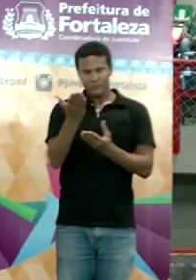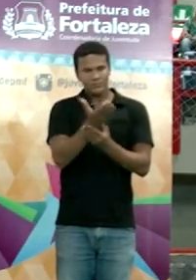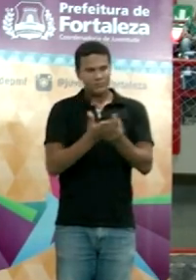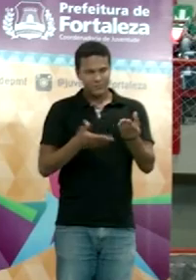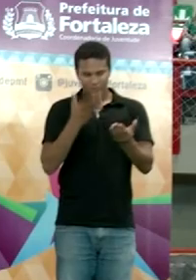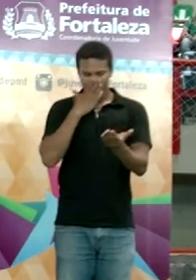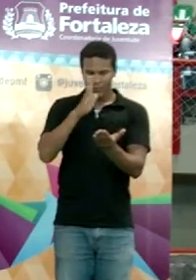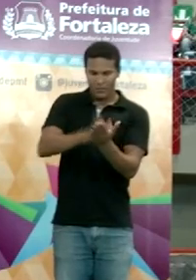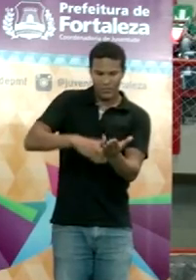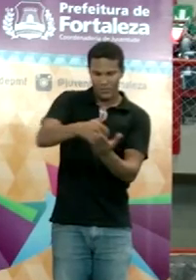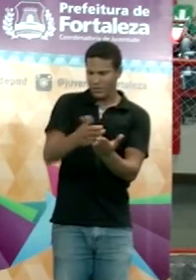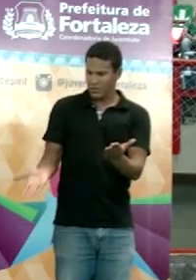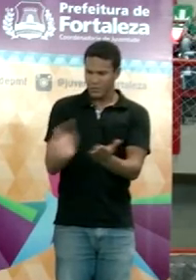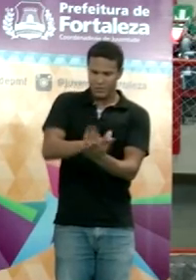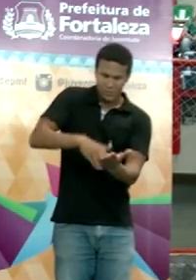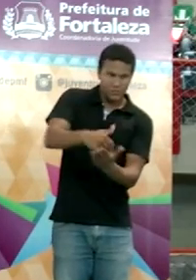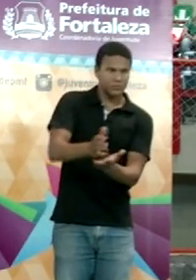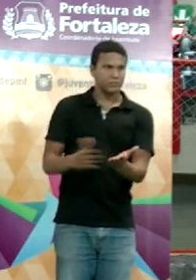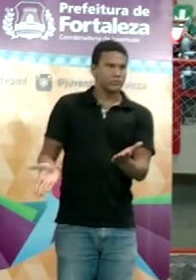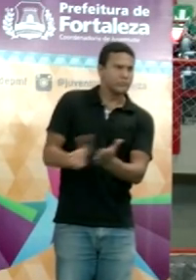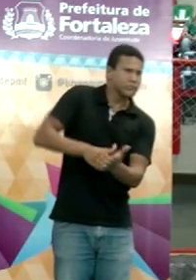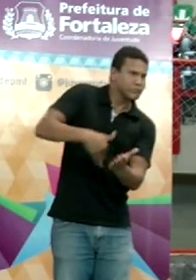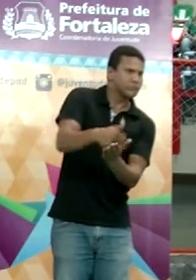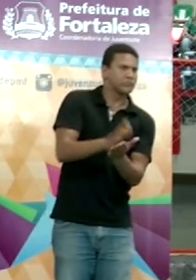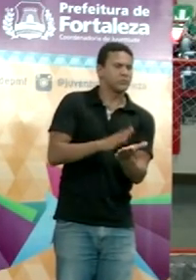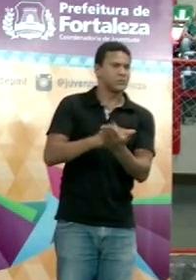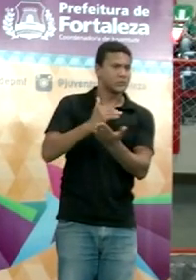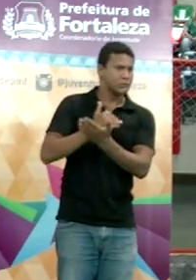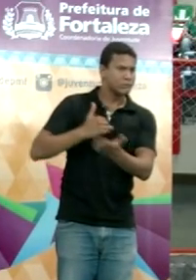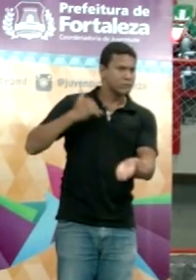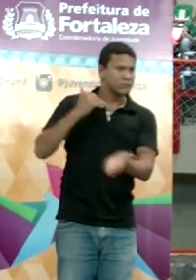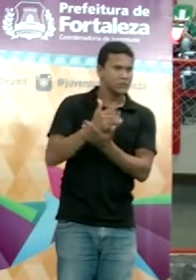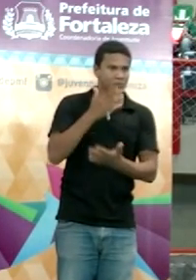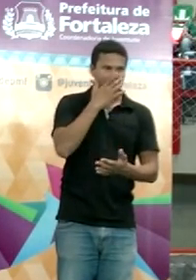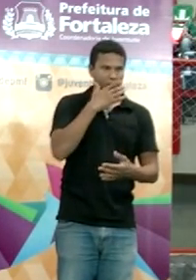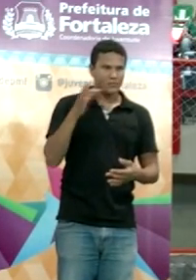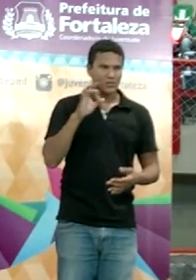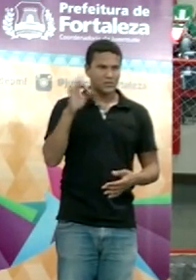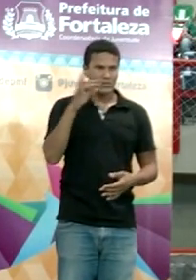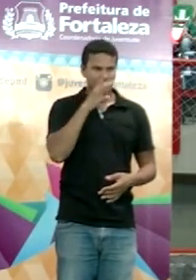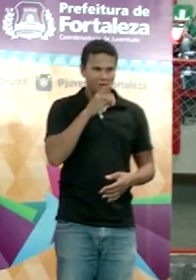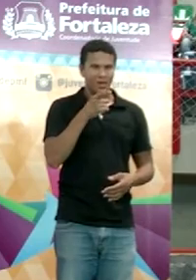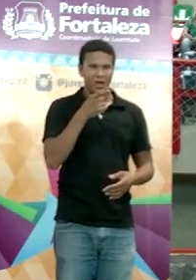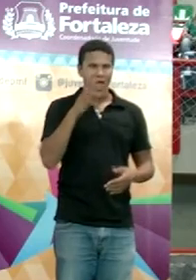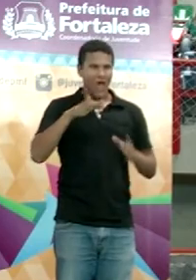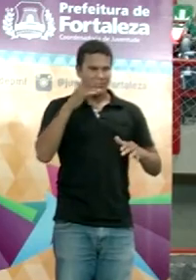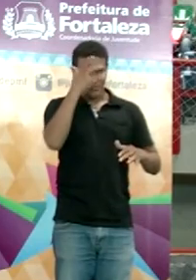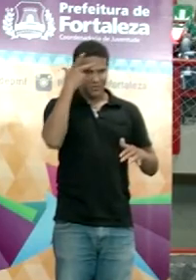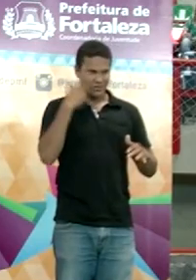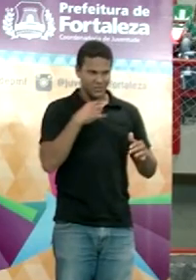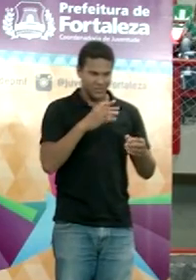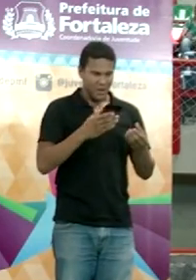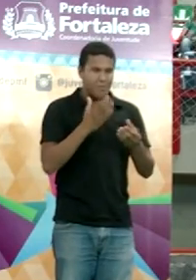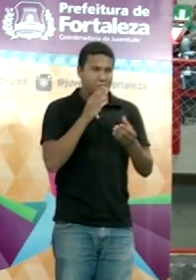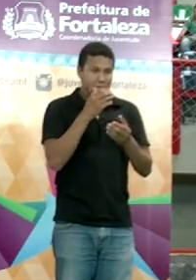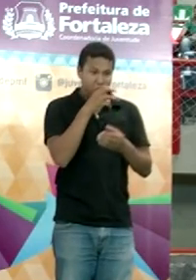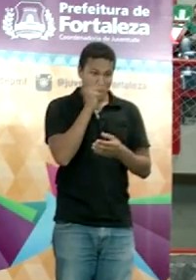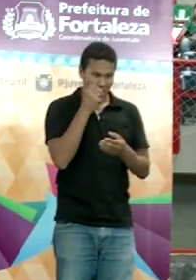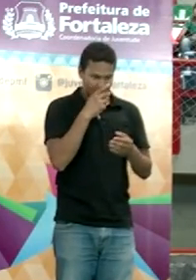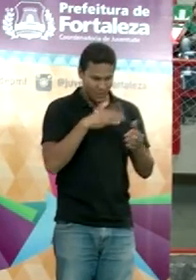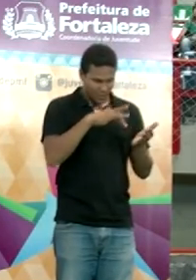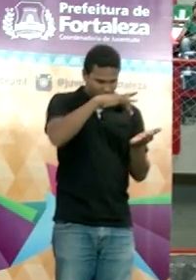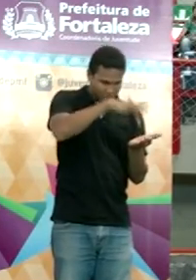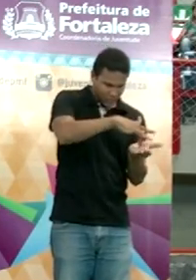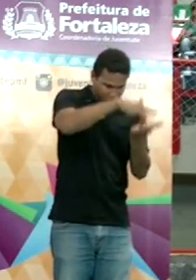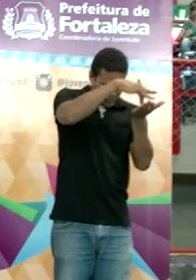com manteiga, é manteiga com pão. Bota tanta manteiga no pão que se encostar o dedo, o pão fica grudado assim, né? Você levanta o dedo e o pão vem junto.